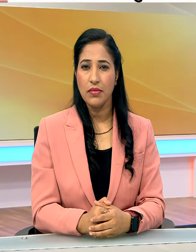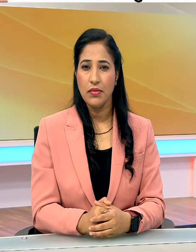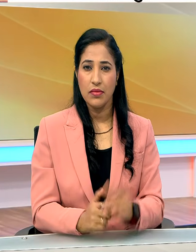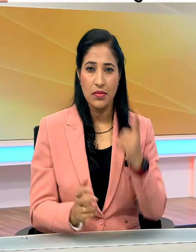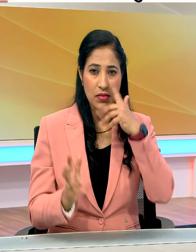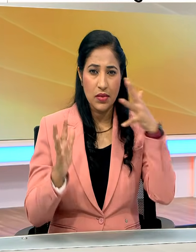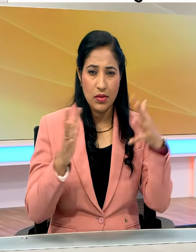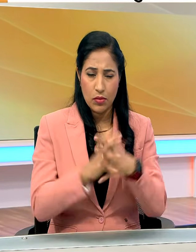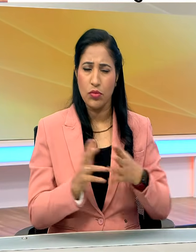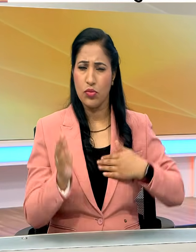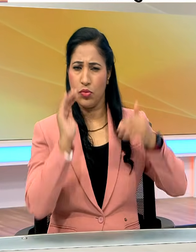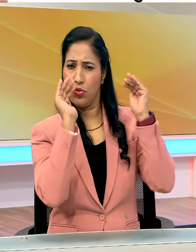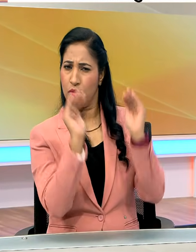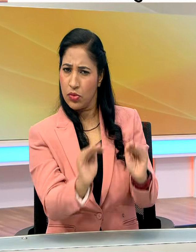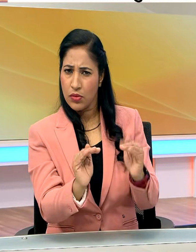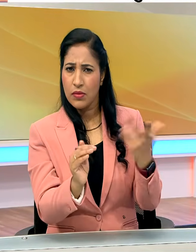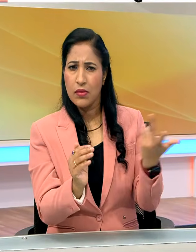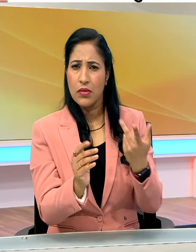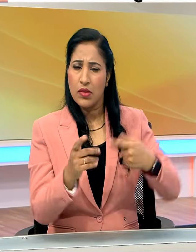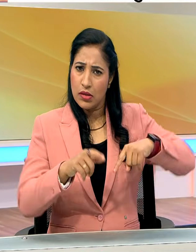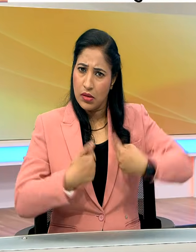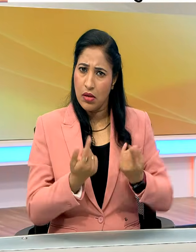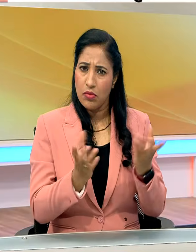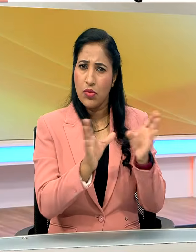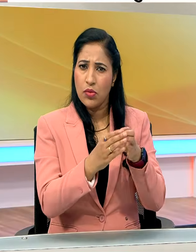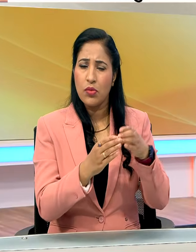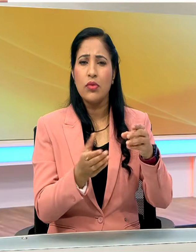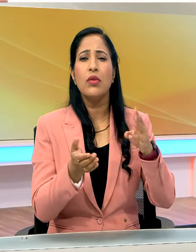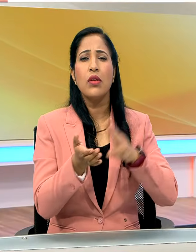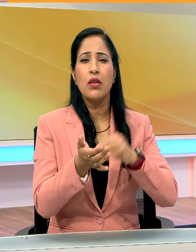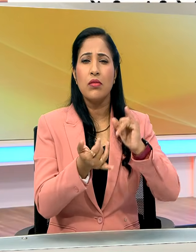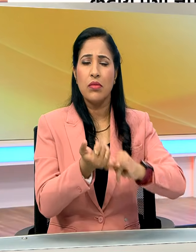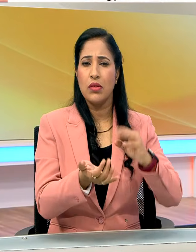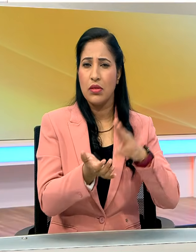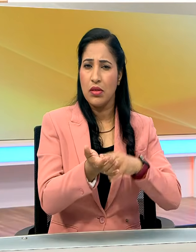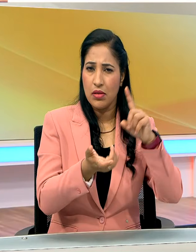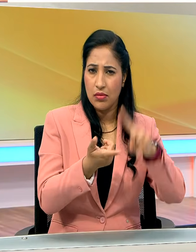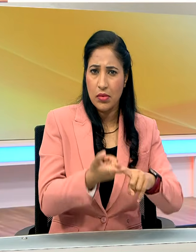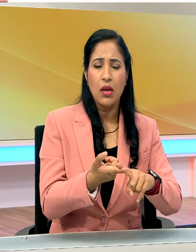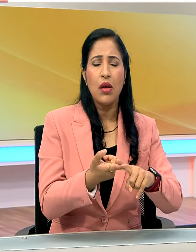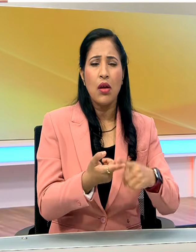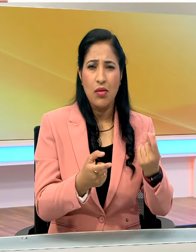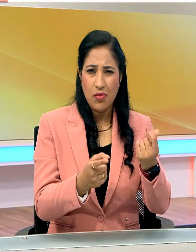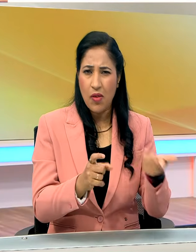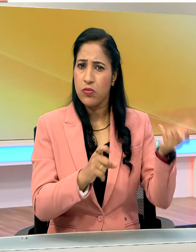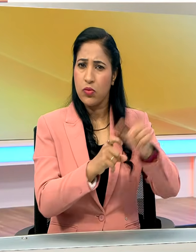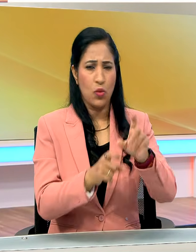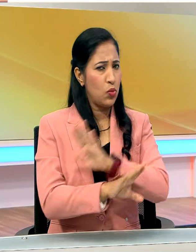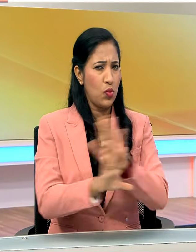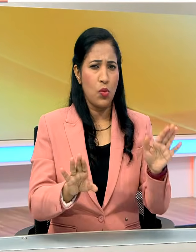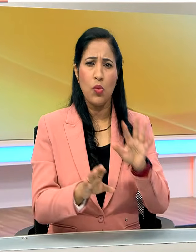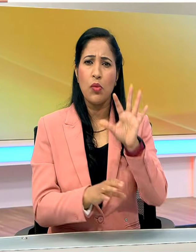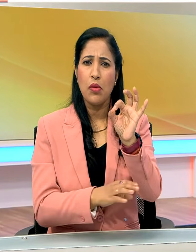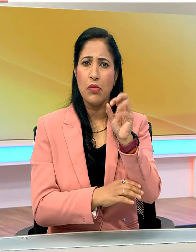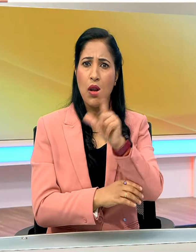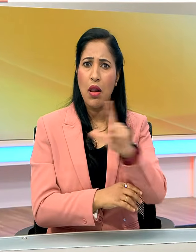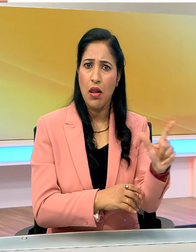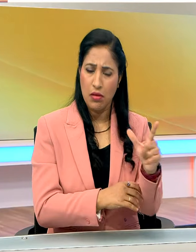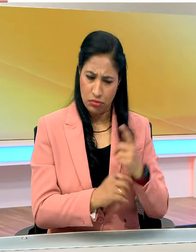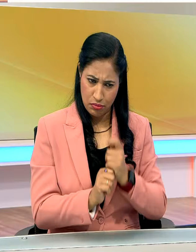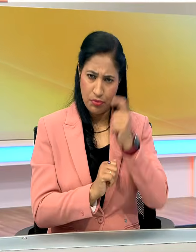Women-led cooperatives, the self-help groups, the MSMEs with interest-free loans up to 50 lakhs will be